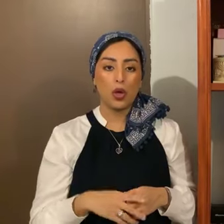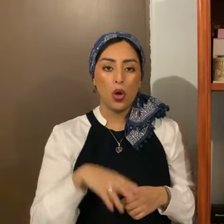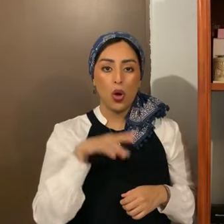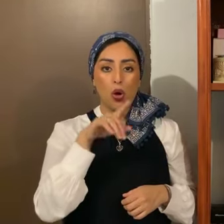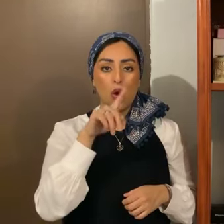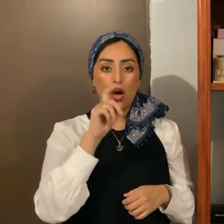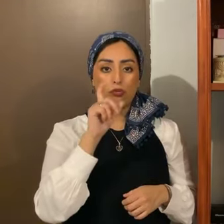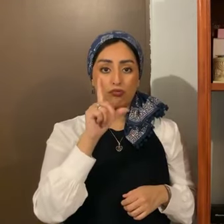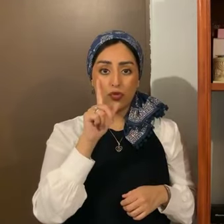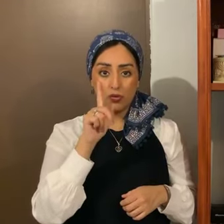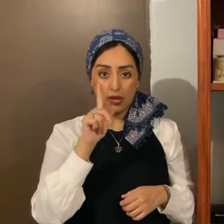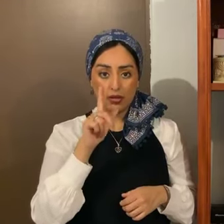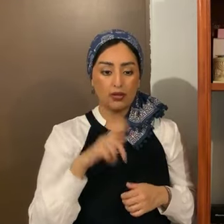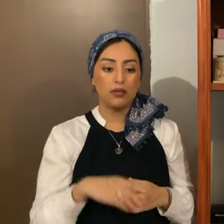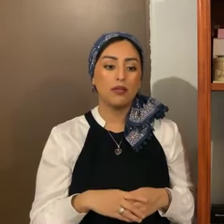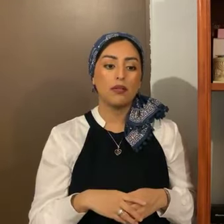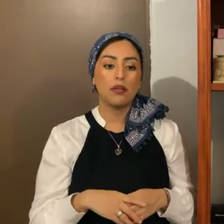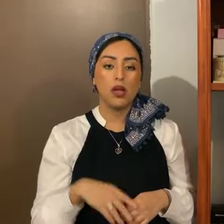121,